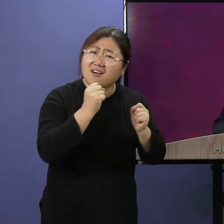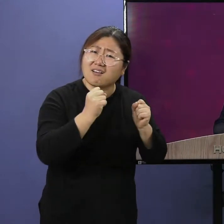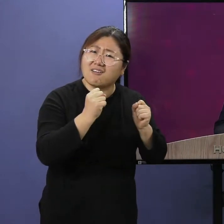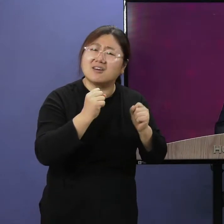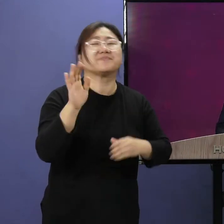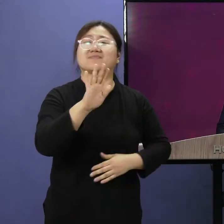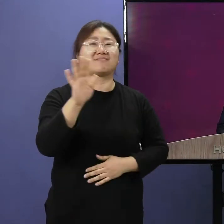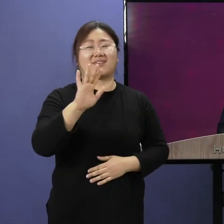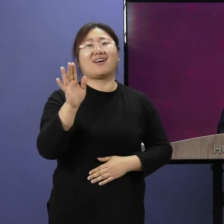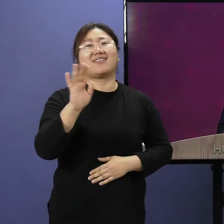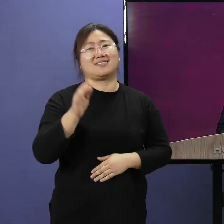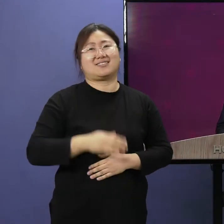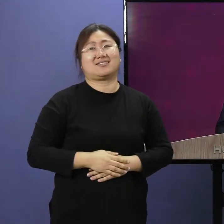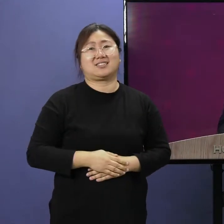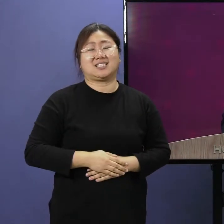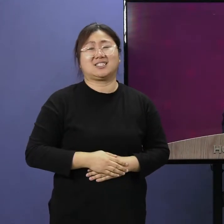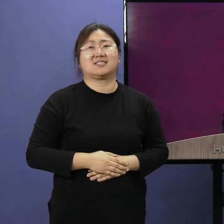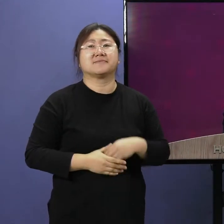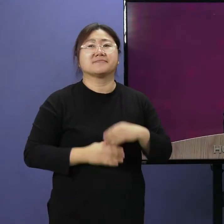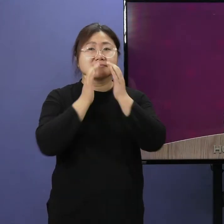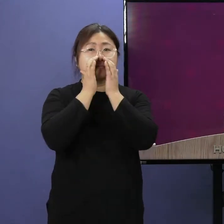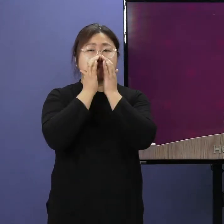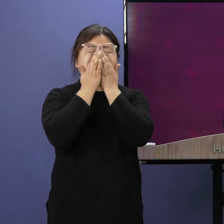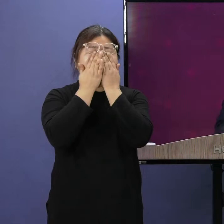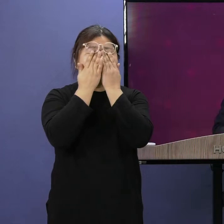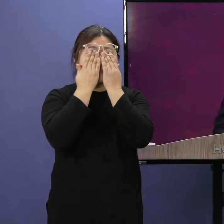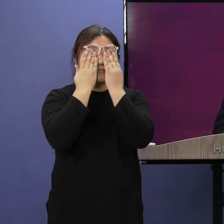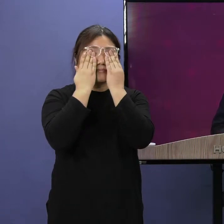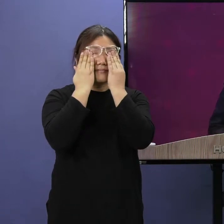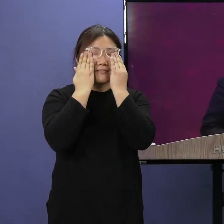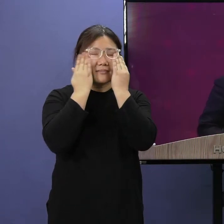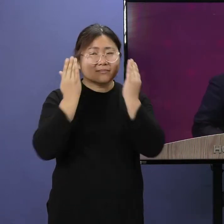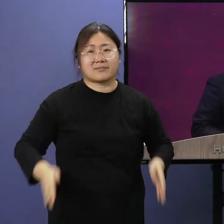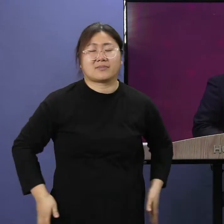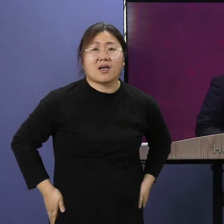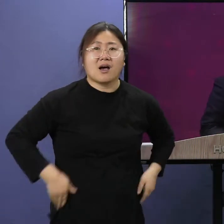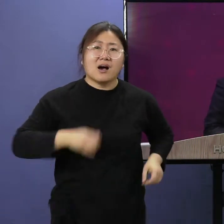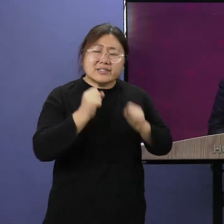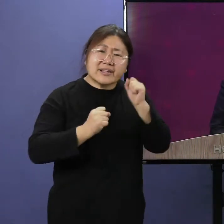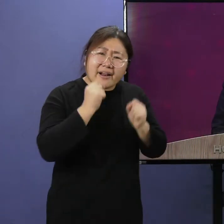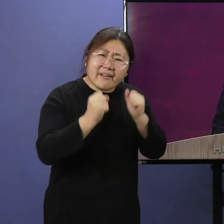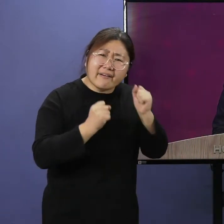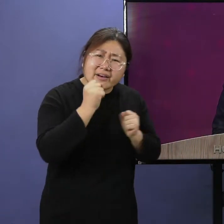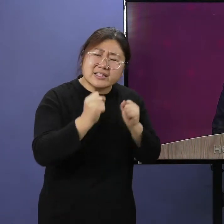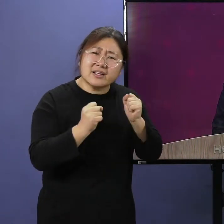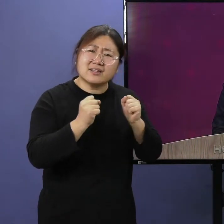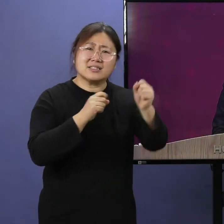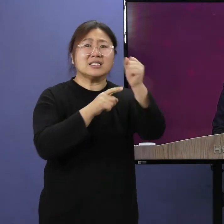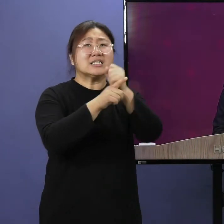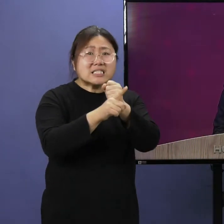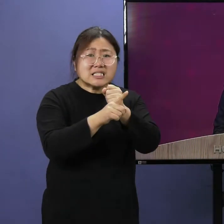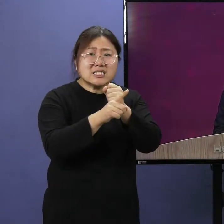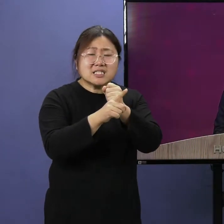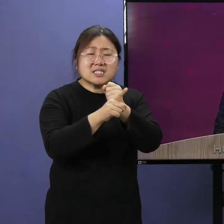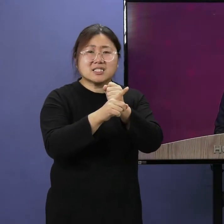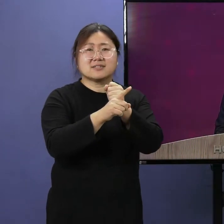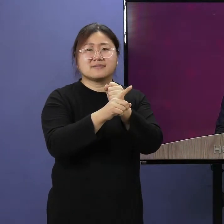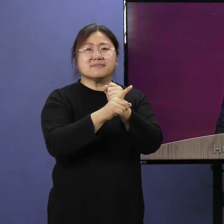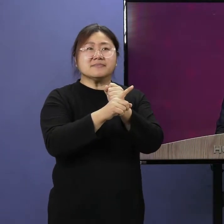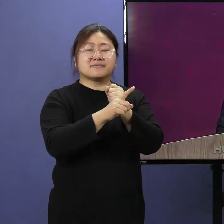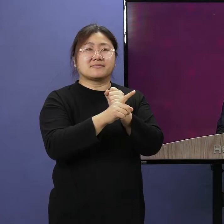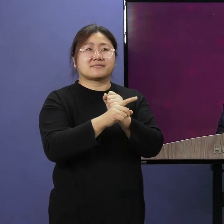것처럼 느껴지실 수 있습니다. 근데요, 여러분, 달려가다, 20절에서 말하는 달려가다라고 할 때